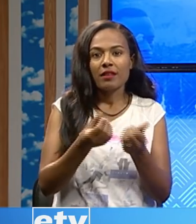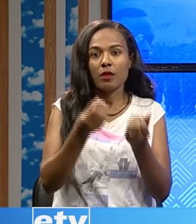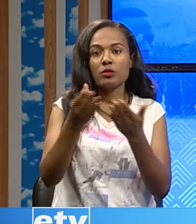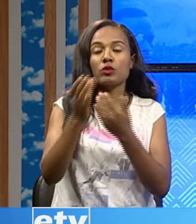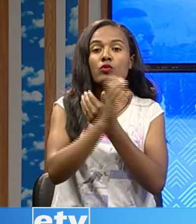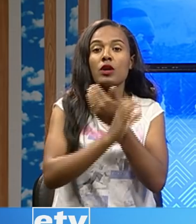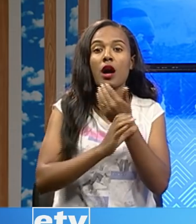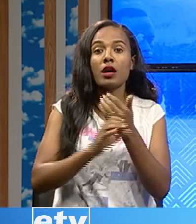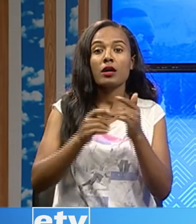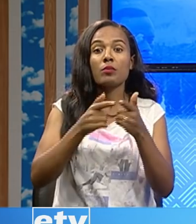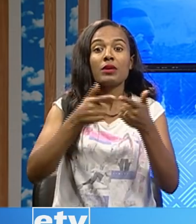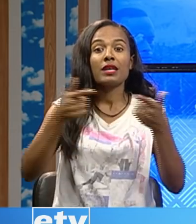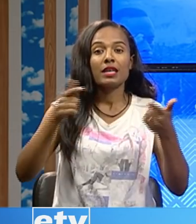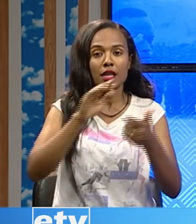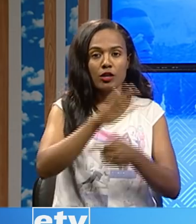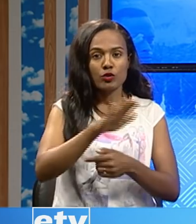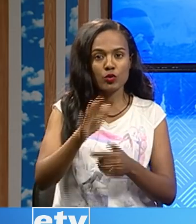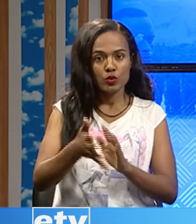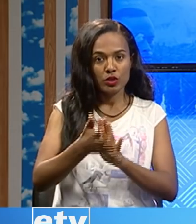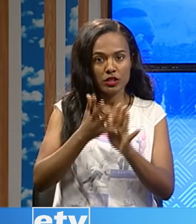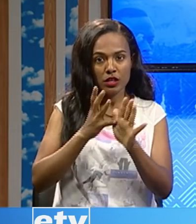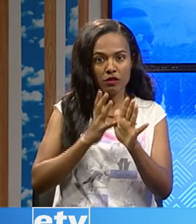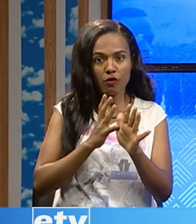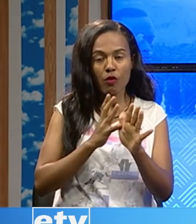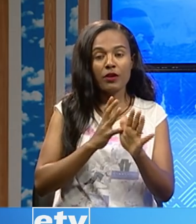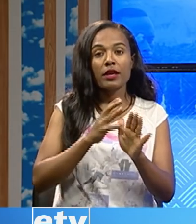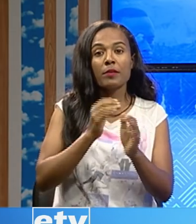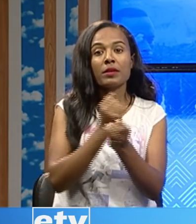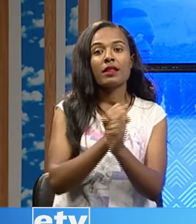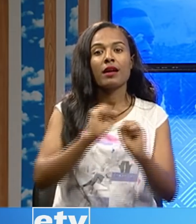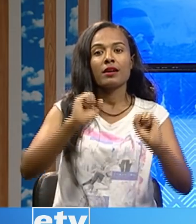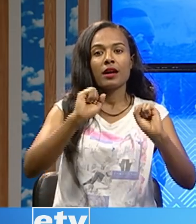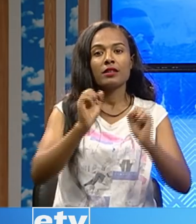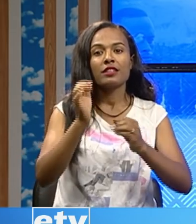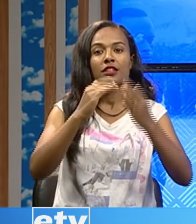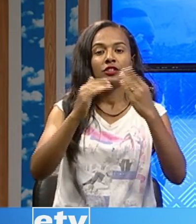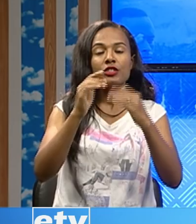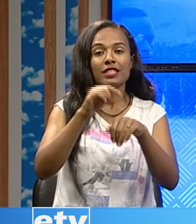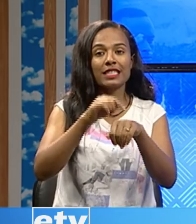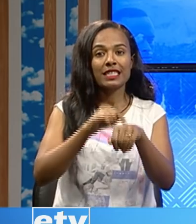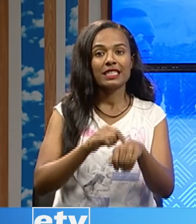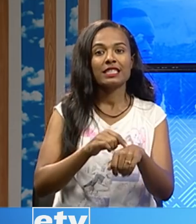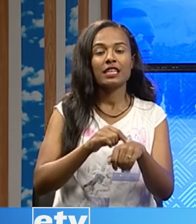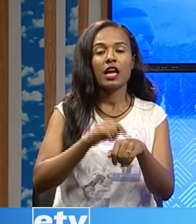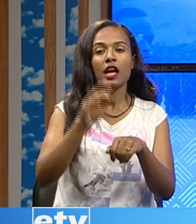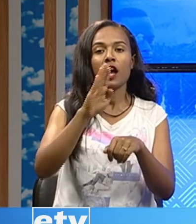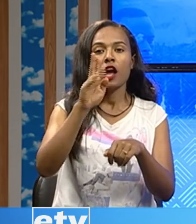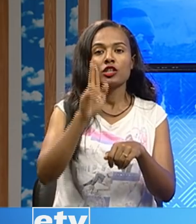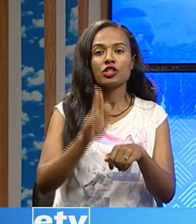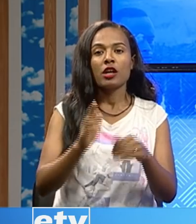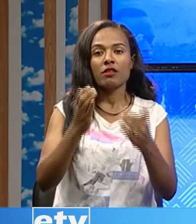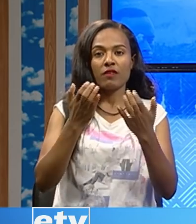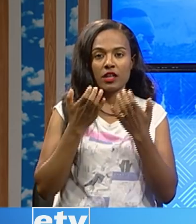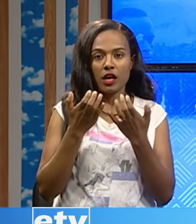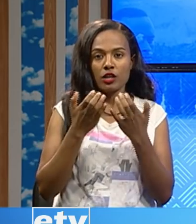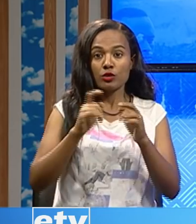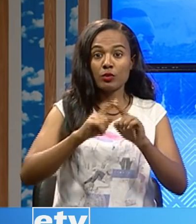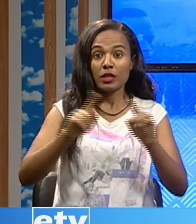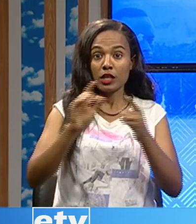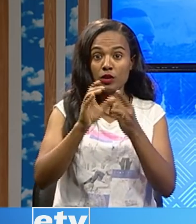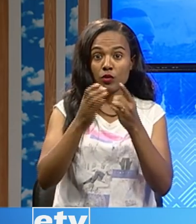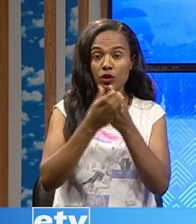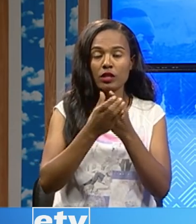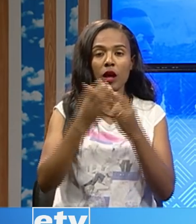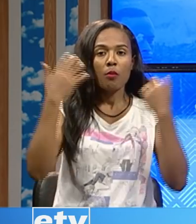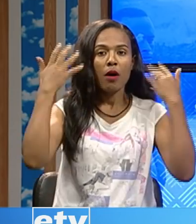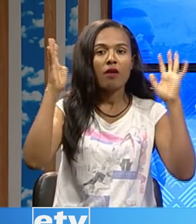የሀገር ብርቅዬ ልጆች ጎን ተሰልፎ የሚታደጋትን የችግር ጊዜ ጋሻዋን ትፈልጋለች። በተለየ መልኩ